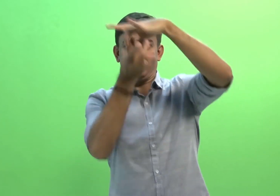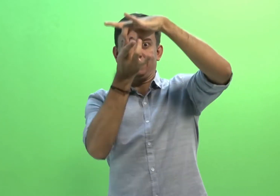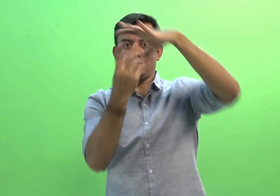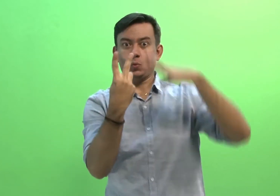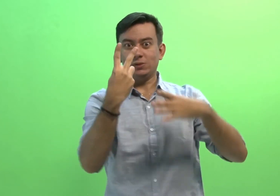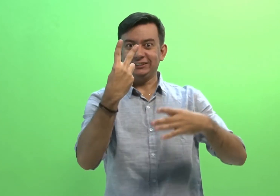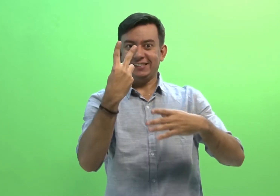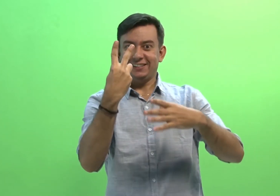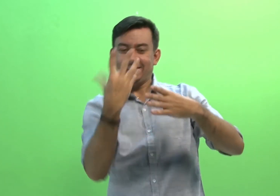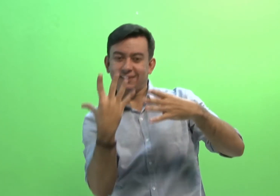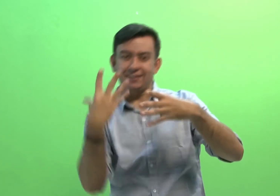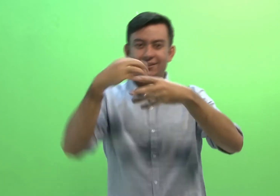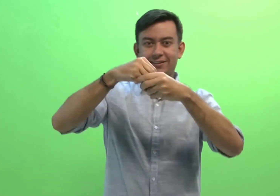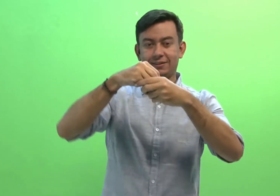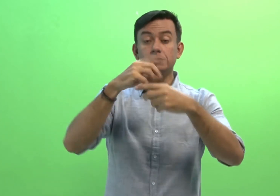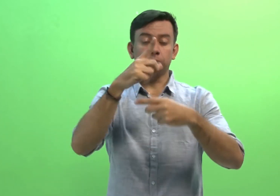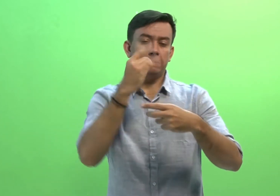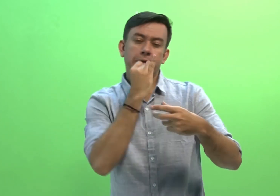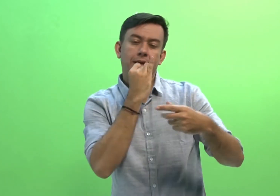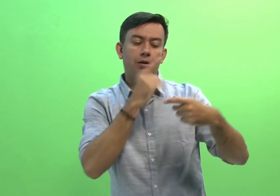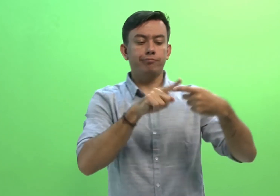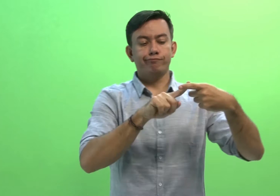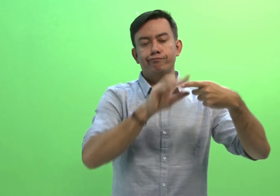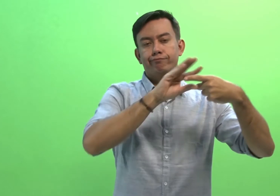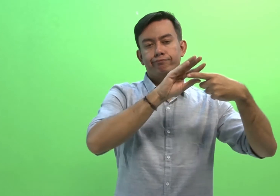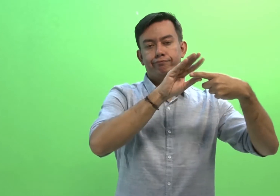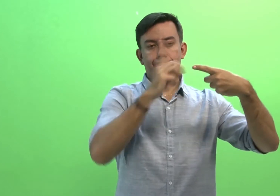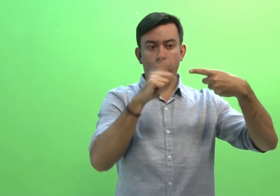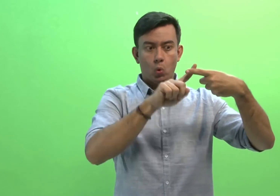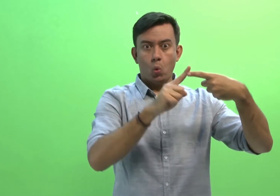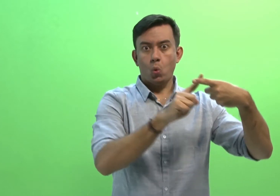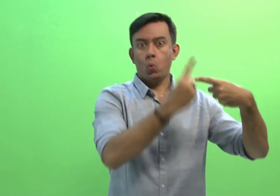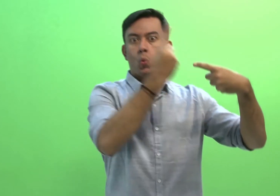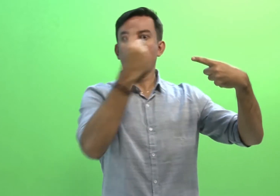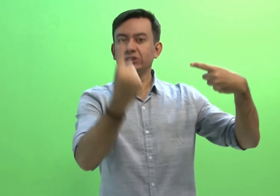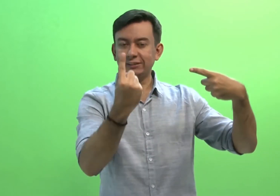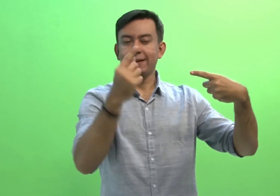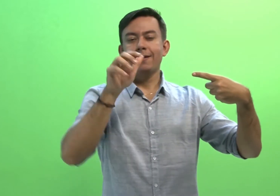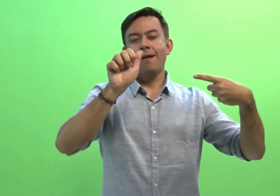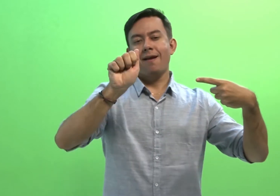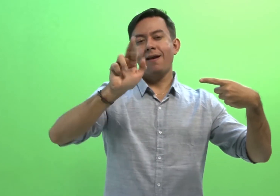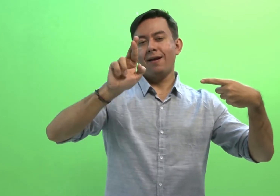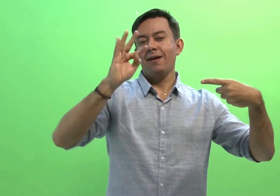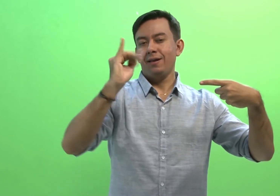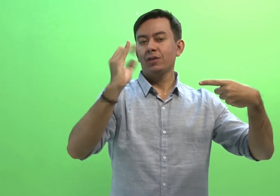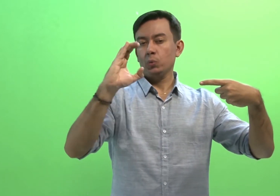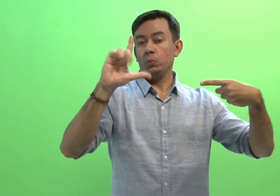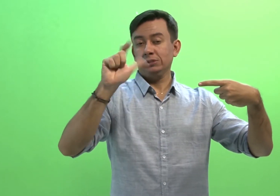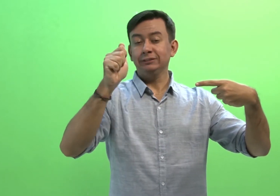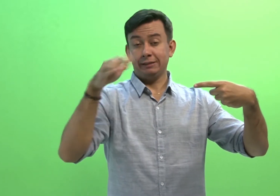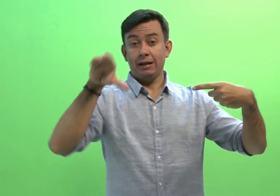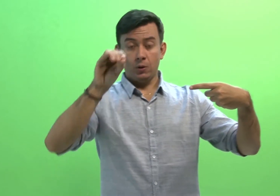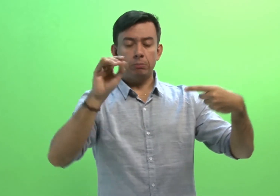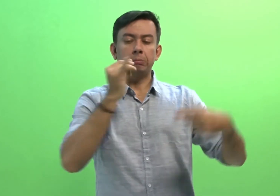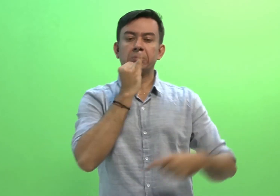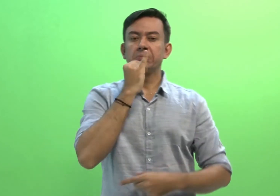E elas são associadas. Por exemplo, eu vou pegar uma articulação. Por